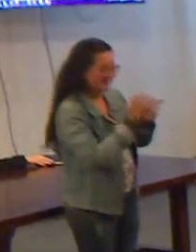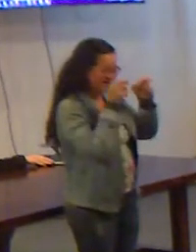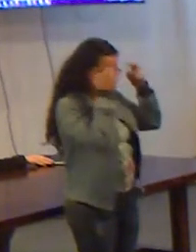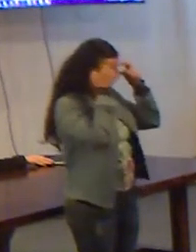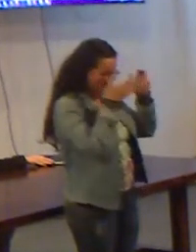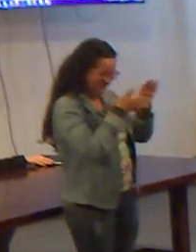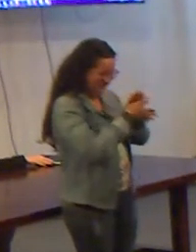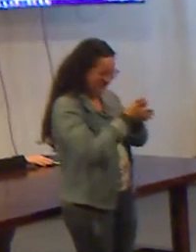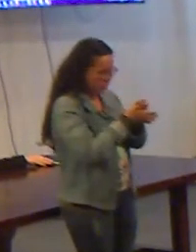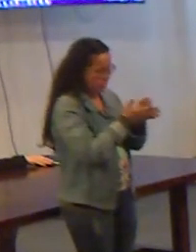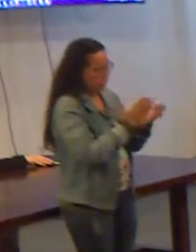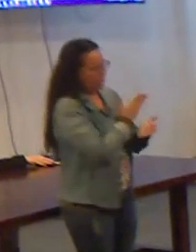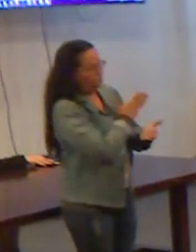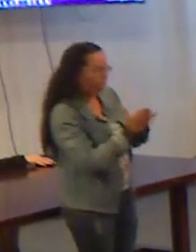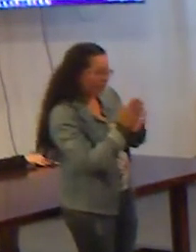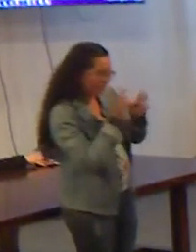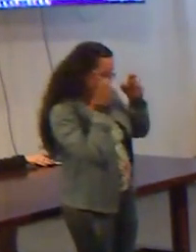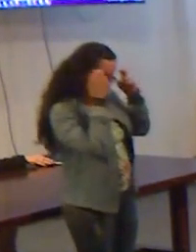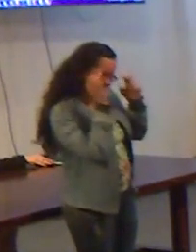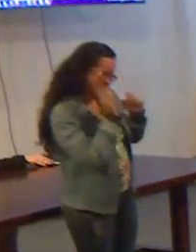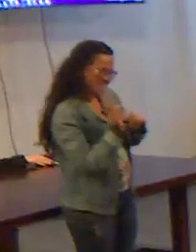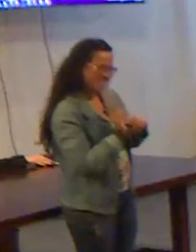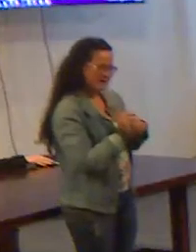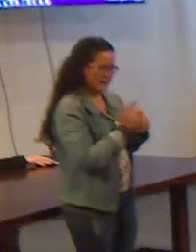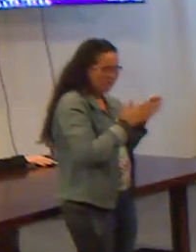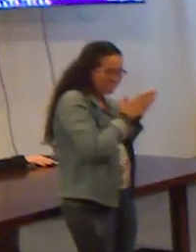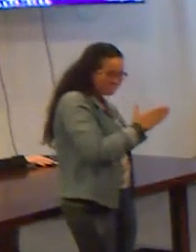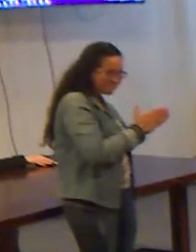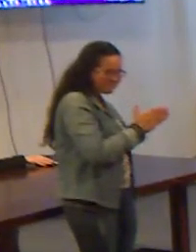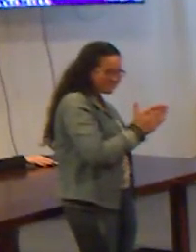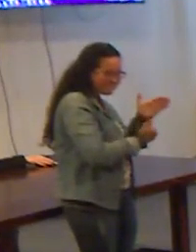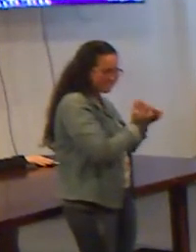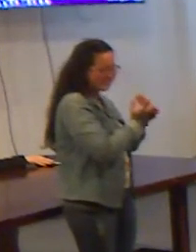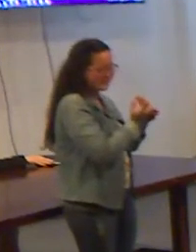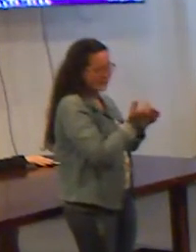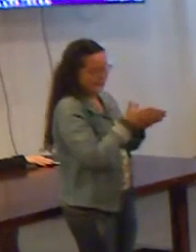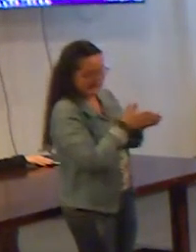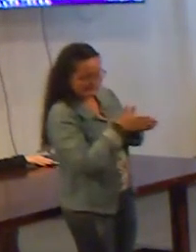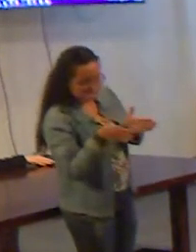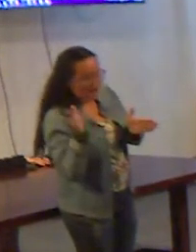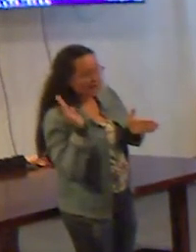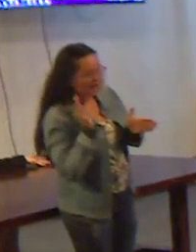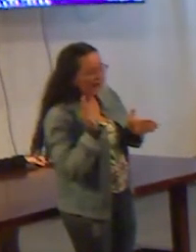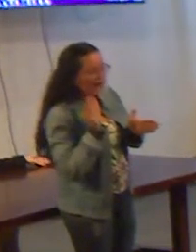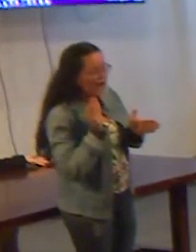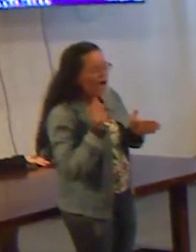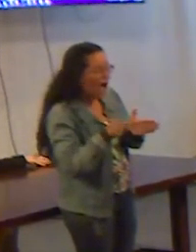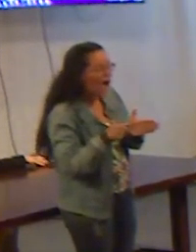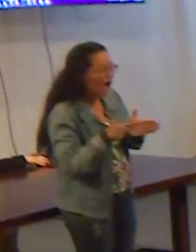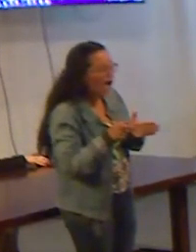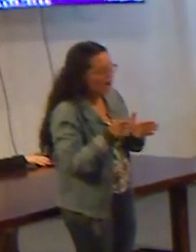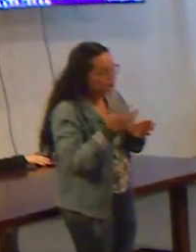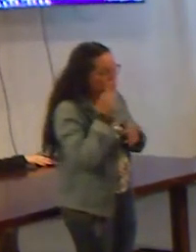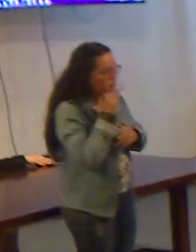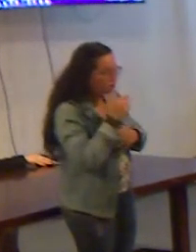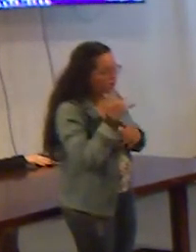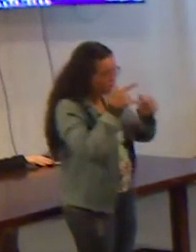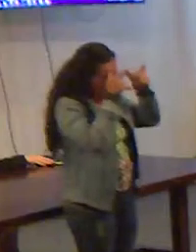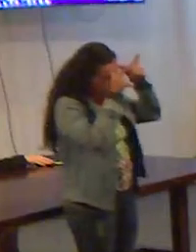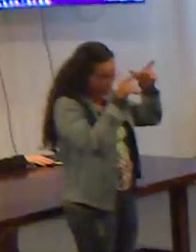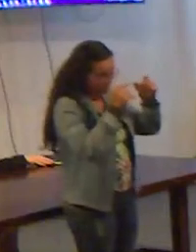conocimiento. Entonces, en esta crítica, pues nos dimos cuenta que el que predominó fue el lenguaje visual, pero como